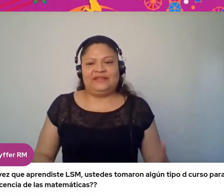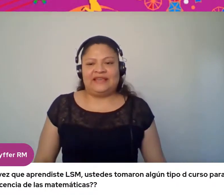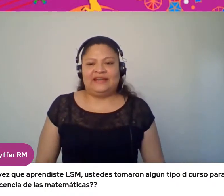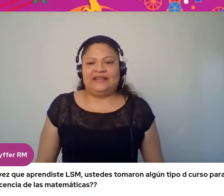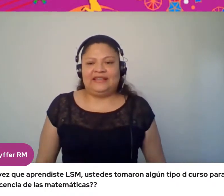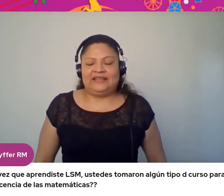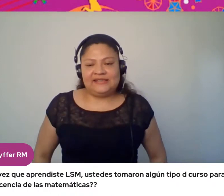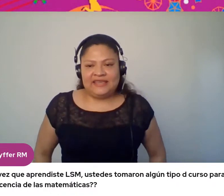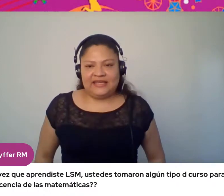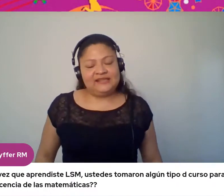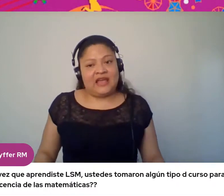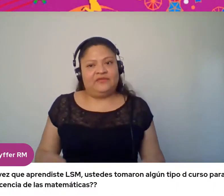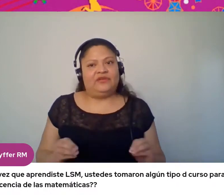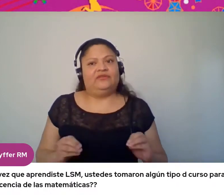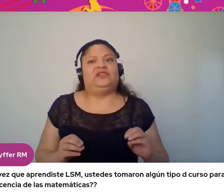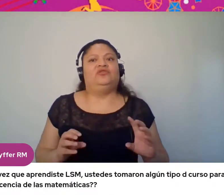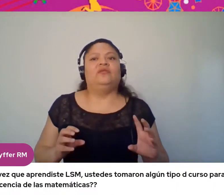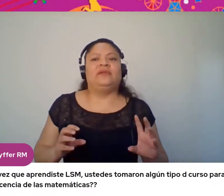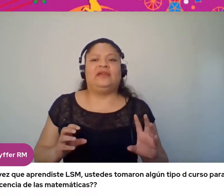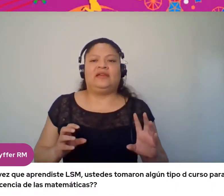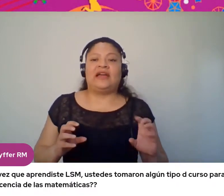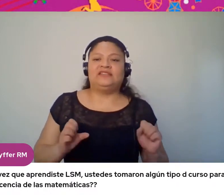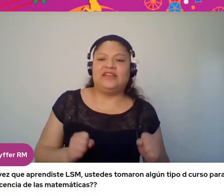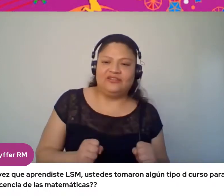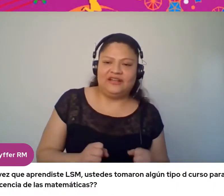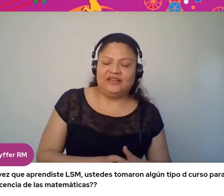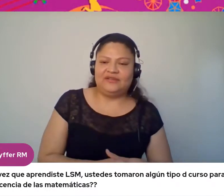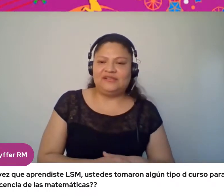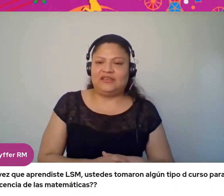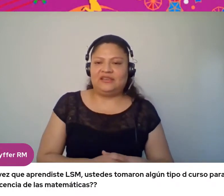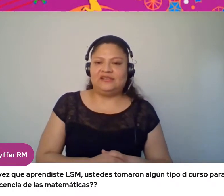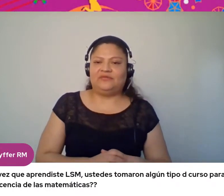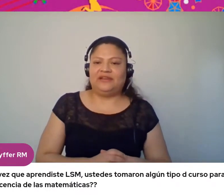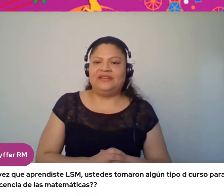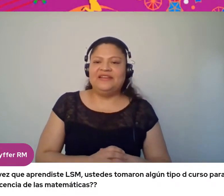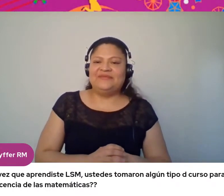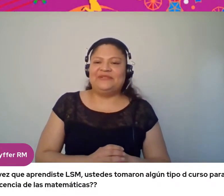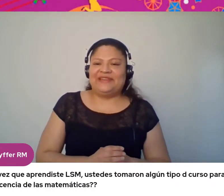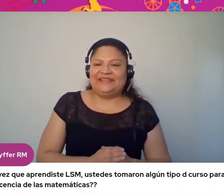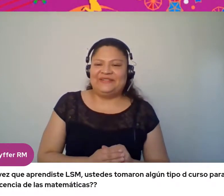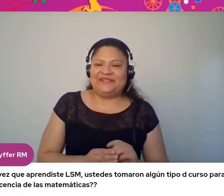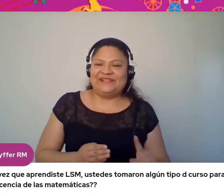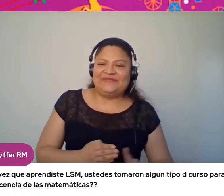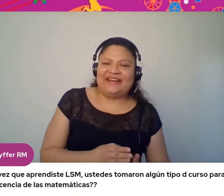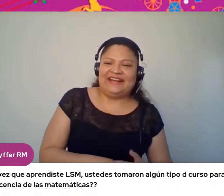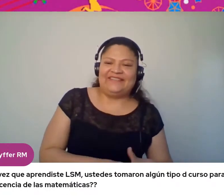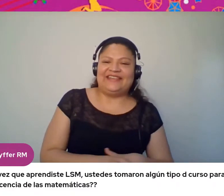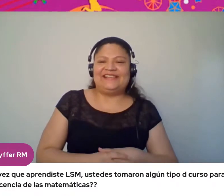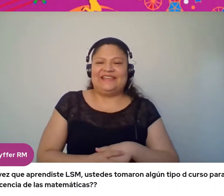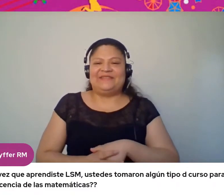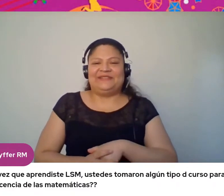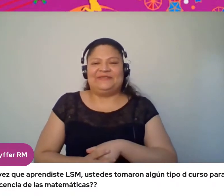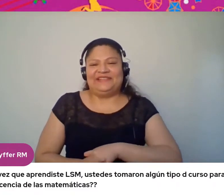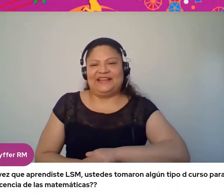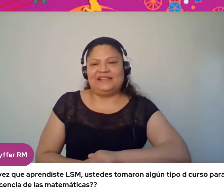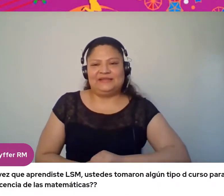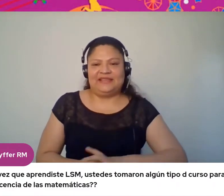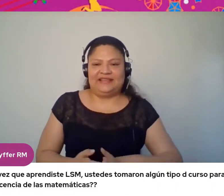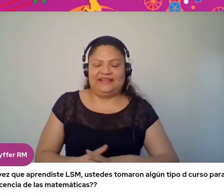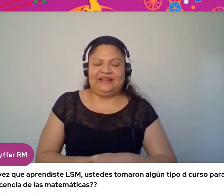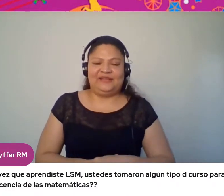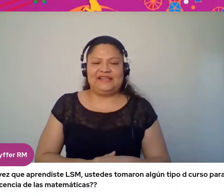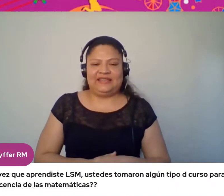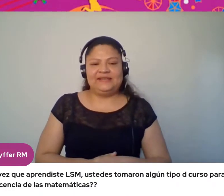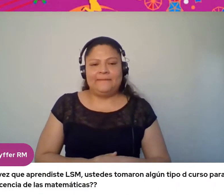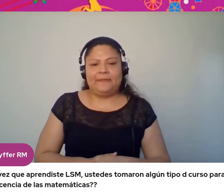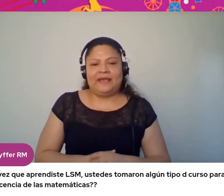dieron un taller de señas y ahí fue donde yo me enganché con la lengua de señas y fue mi objetivo principal en la vida enseñar matemáticas